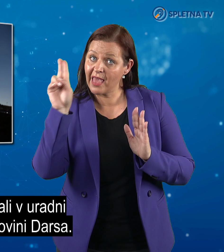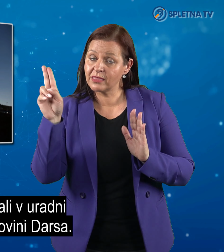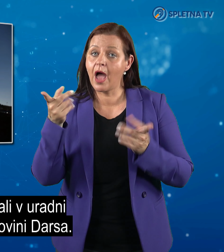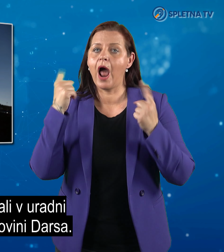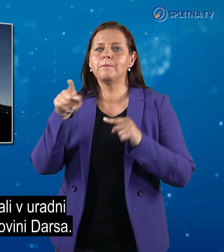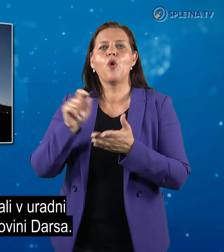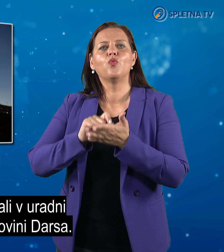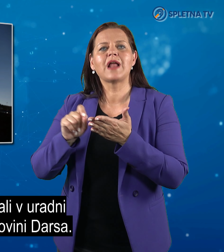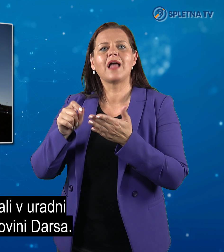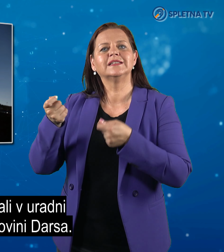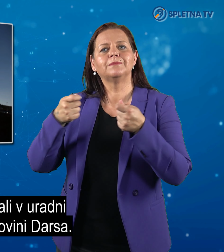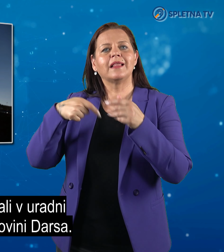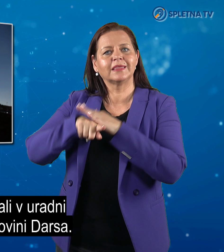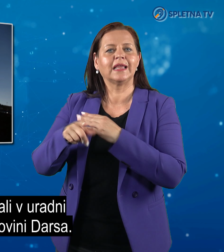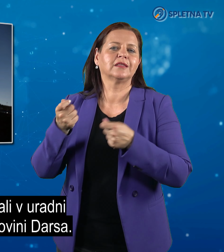uradni spletni trgovini Darsa.